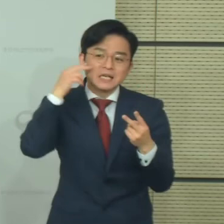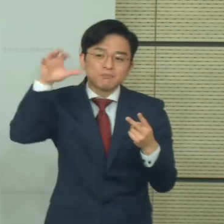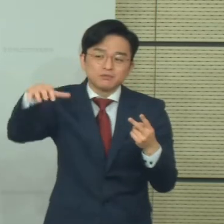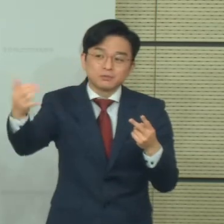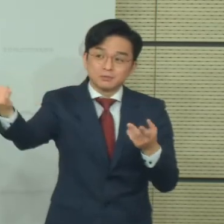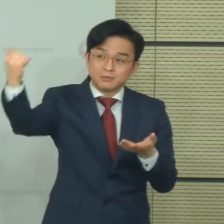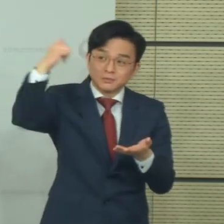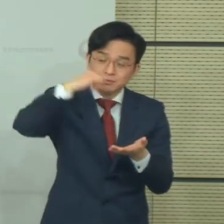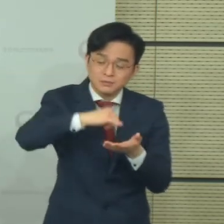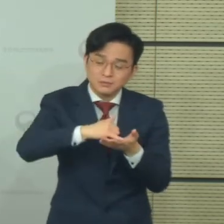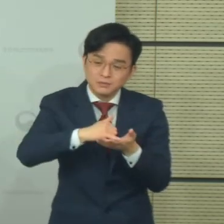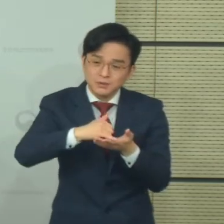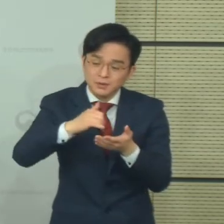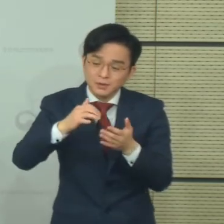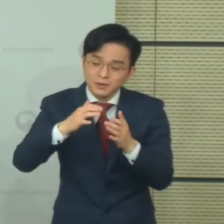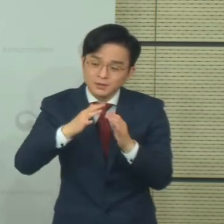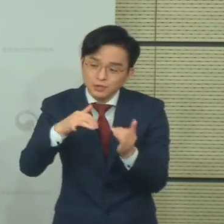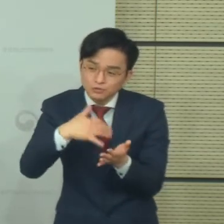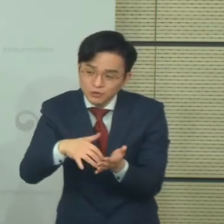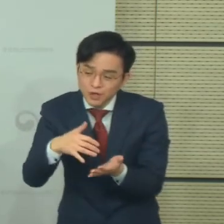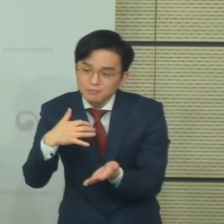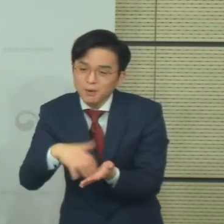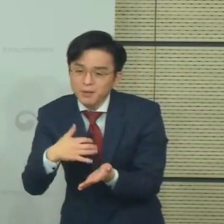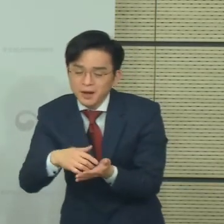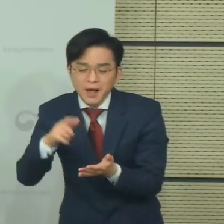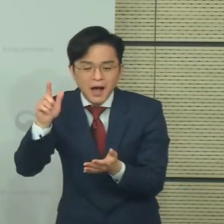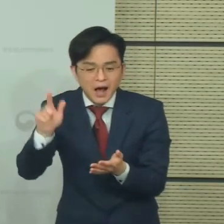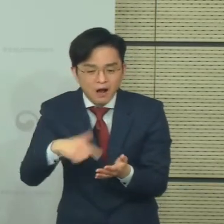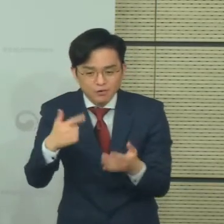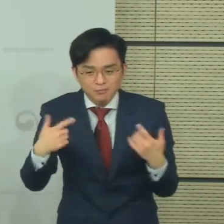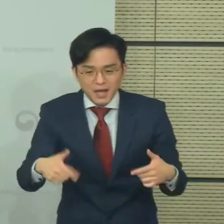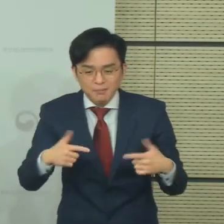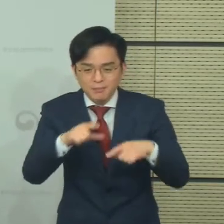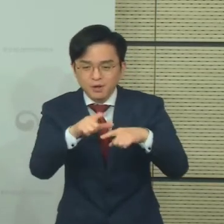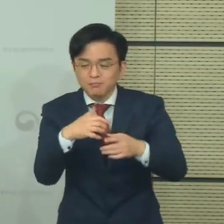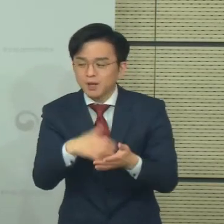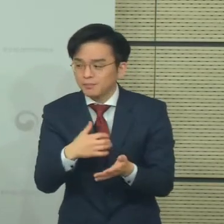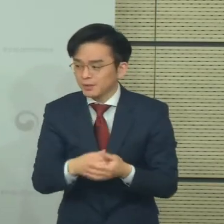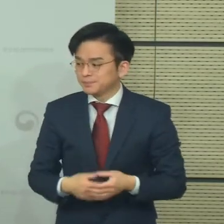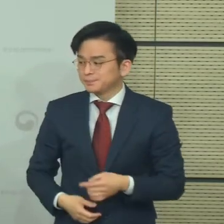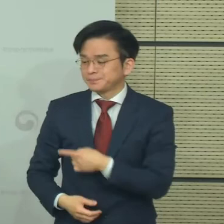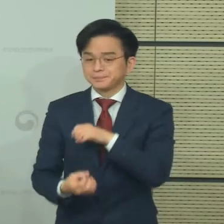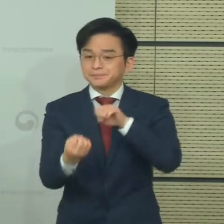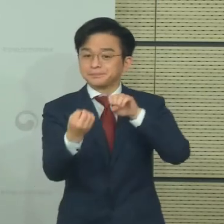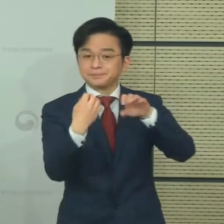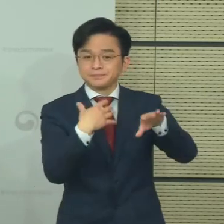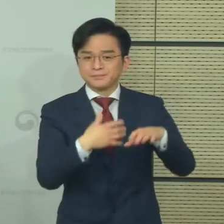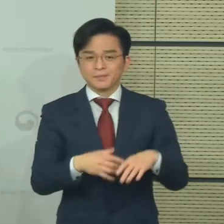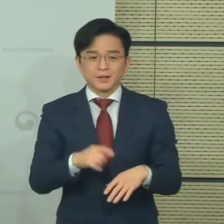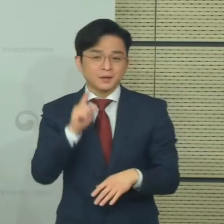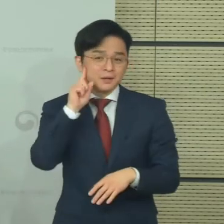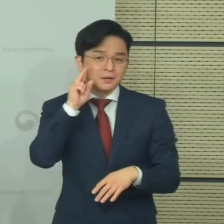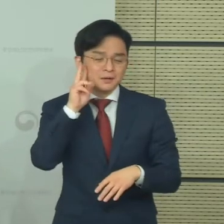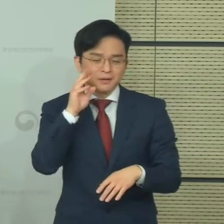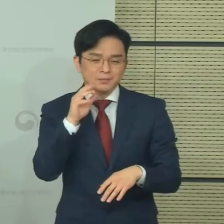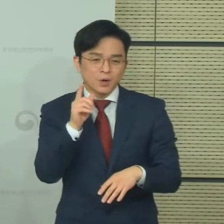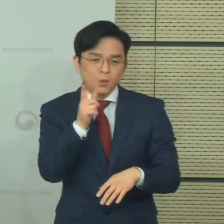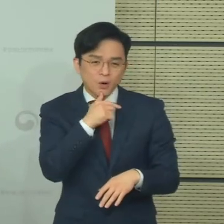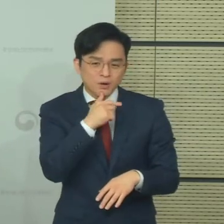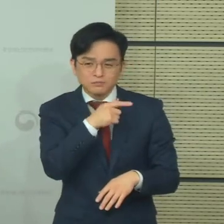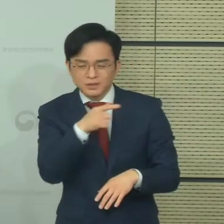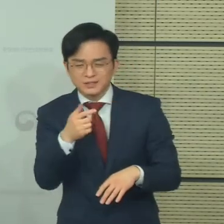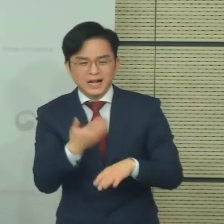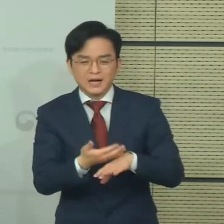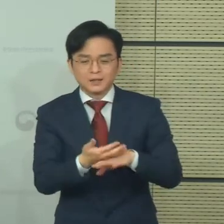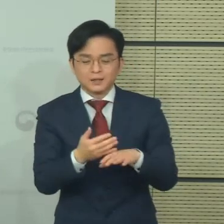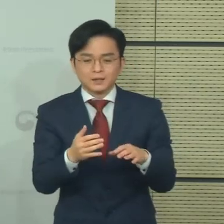네, 뭐 저희가 뭐 매일매일 일단 달라지는 부분들이 있는데요. 저희가 3월 22일